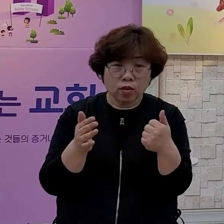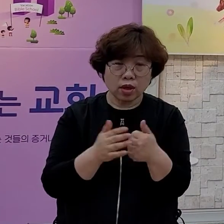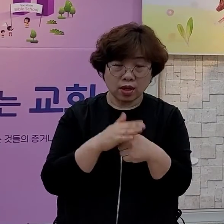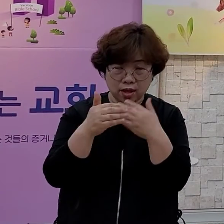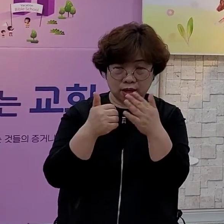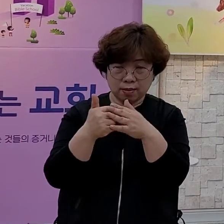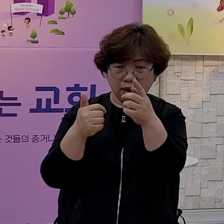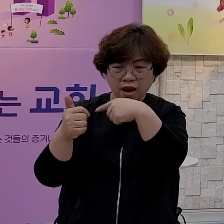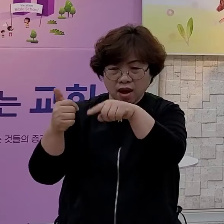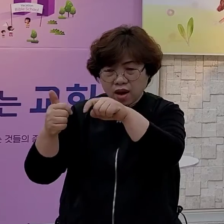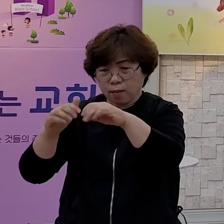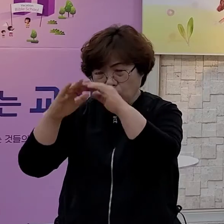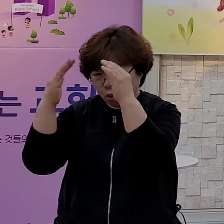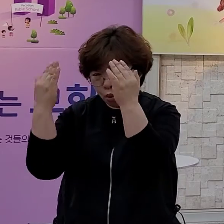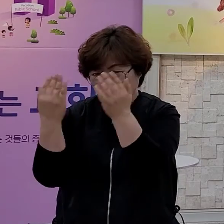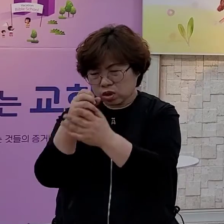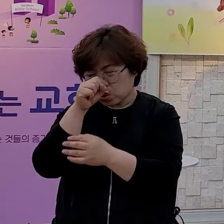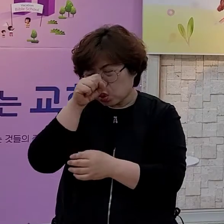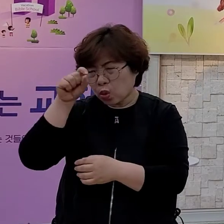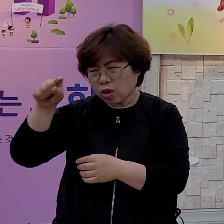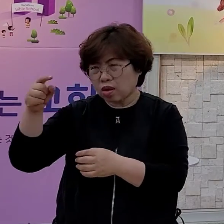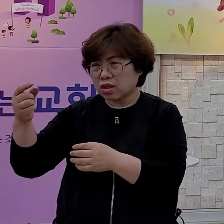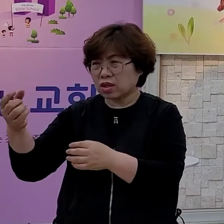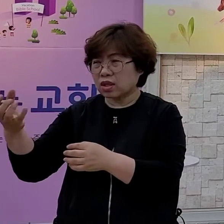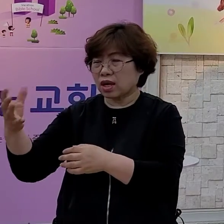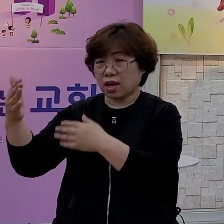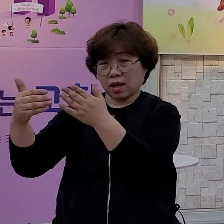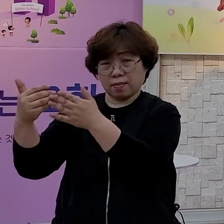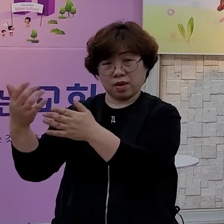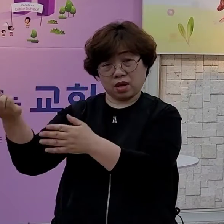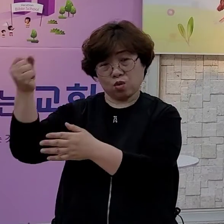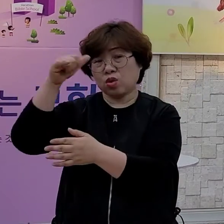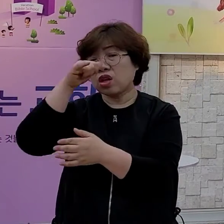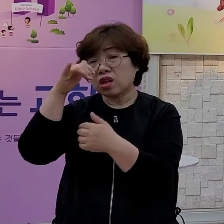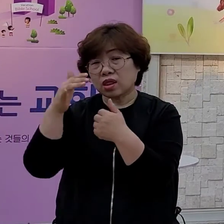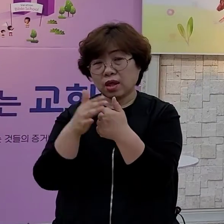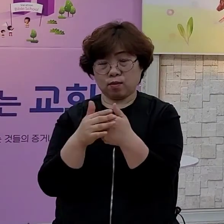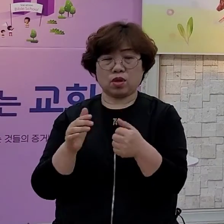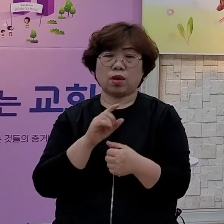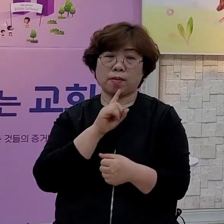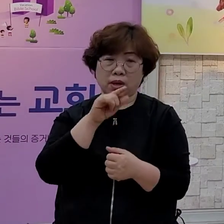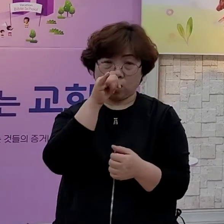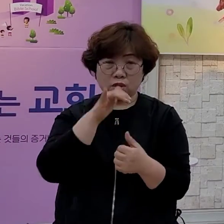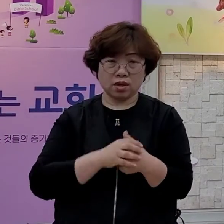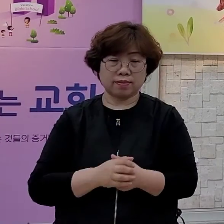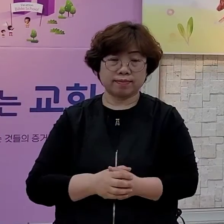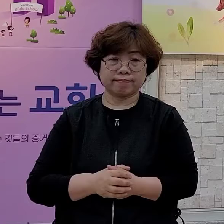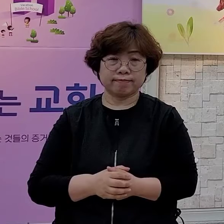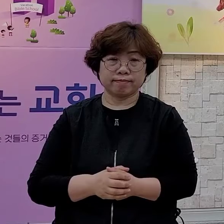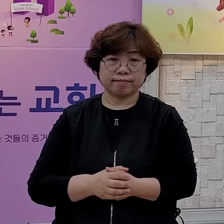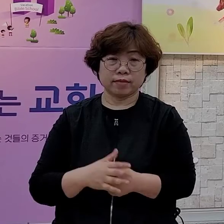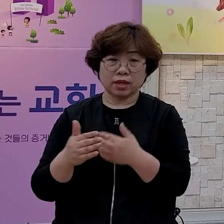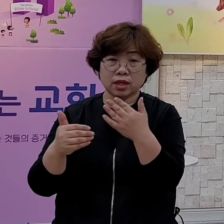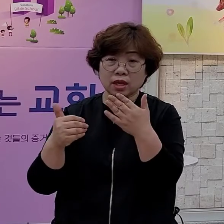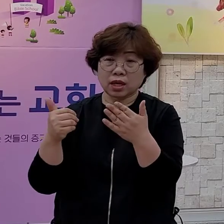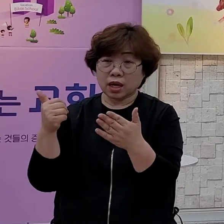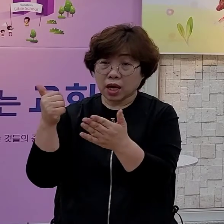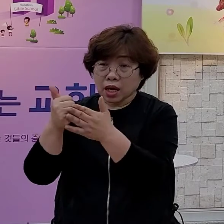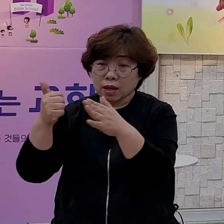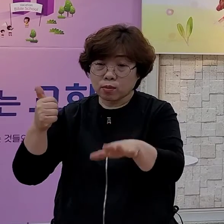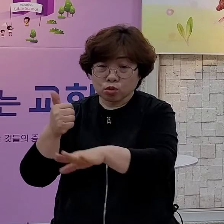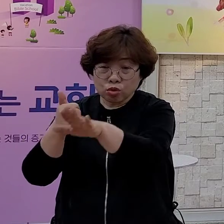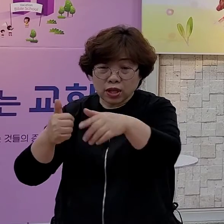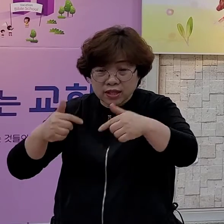좋은 것들이 다 있기 때문이다라는 것을 가르쳐주고 있습니다. 자, 하나님 우리에게